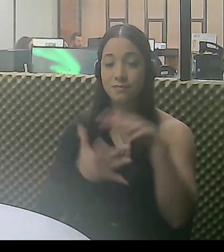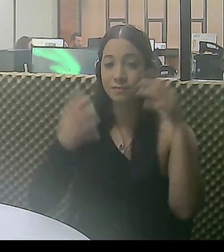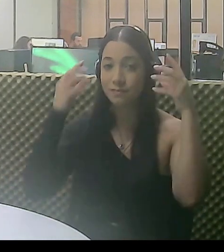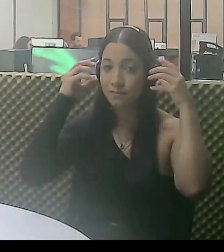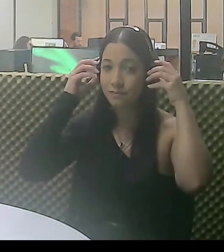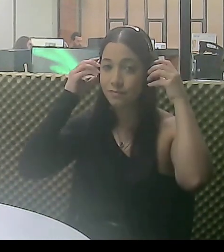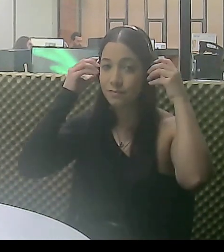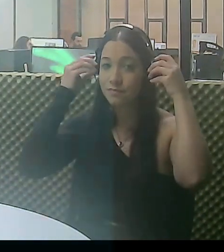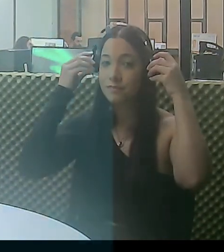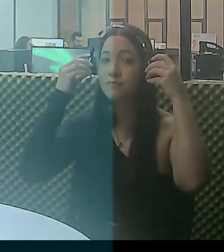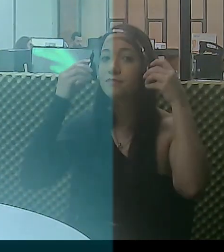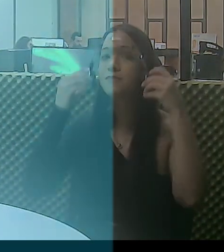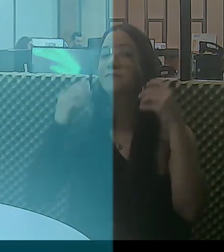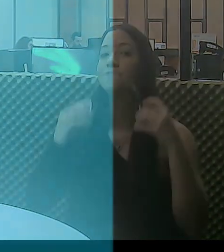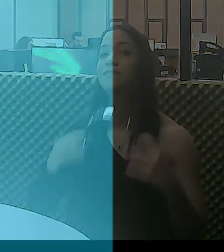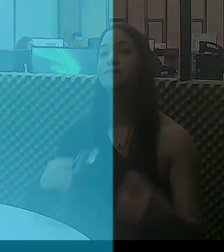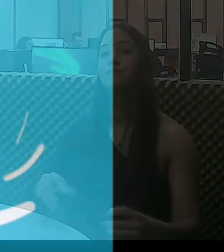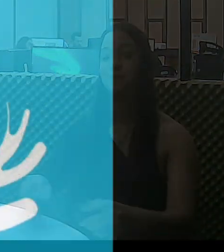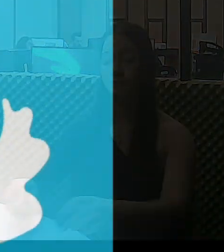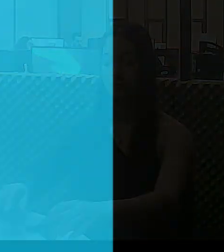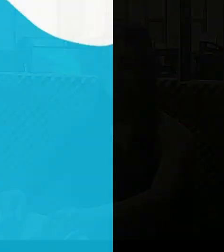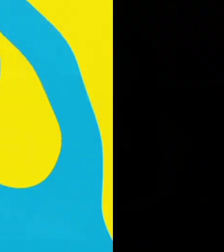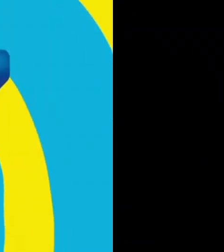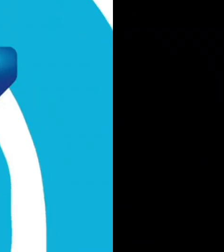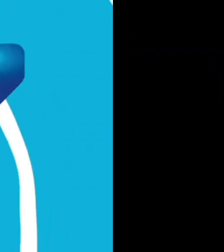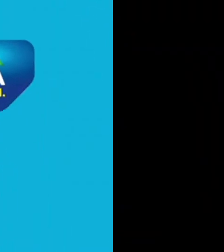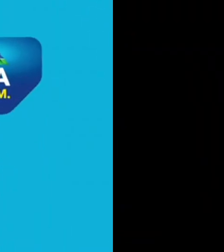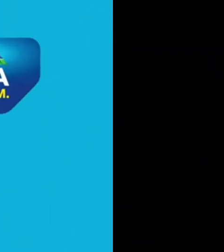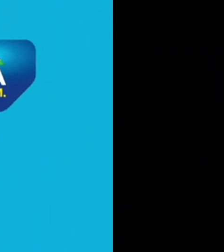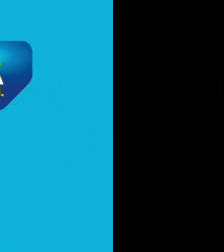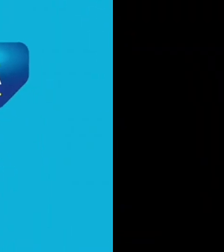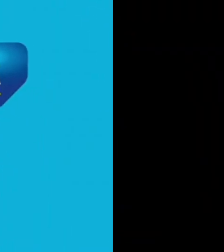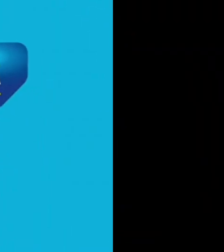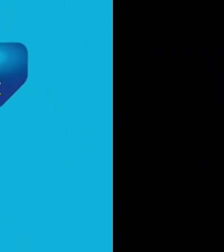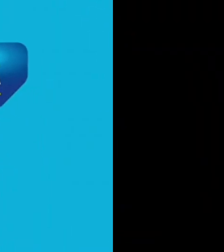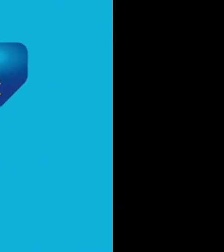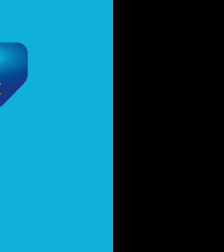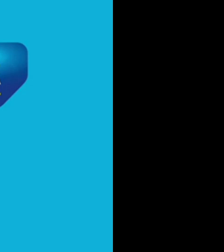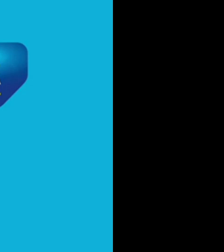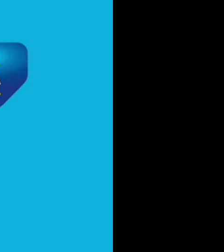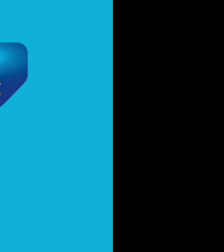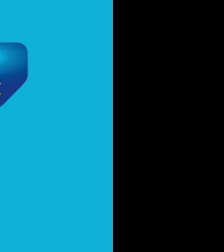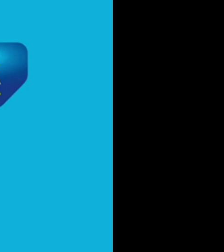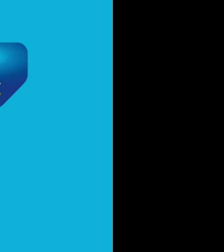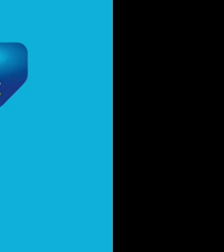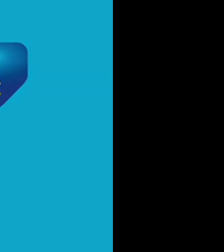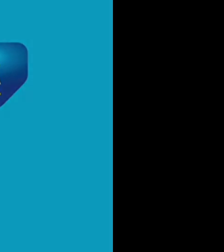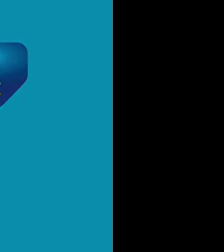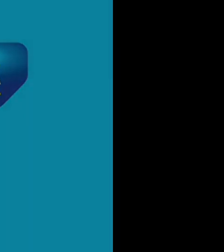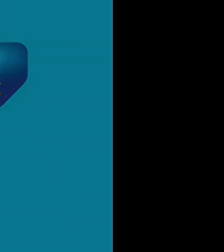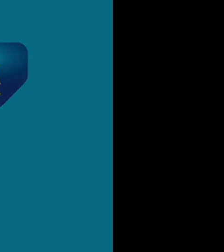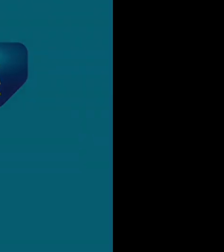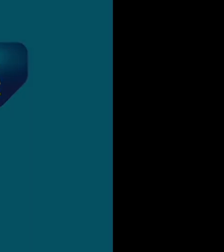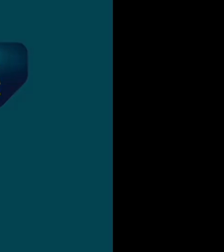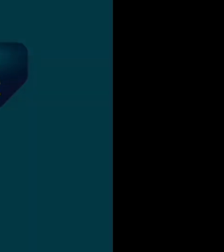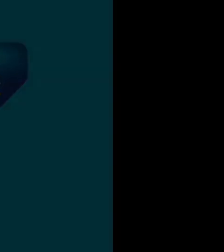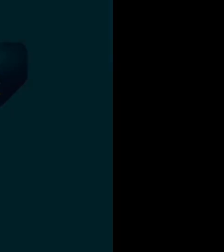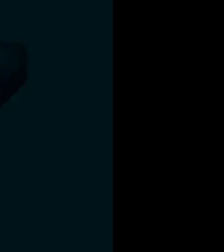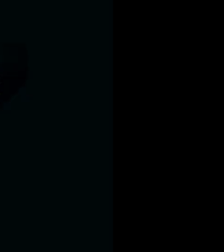nas redes sociais. por mais uma edição do Fica por mais edição do Cidade. Fica por aqui Fica mais Fica por